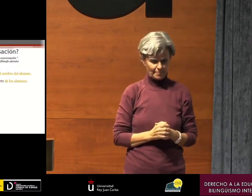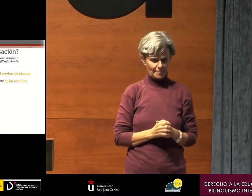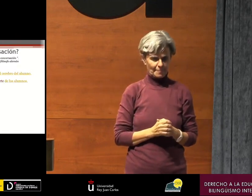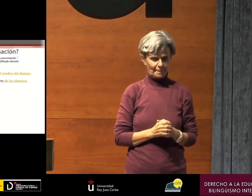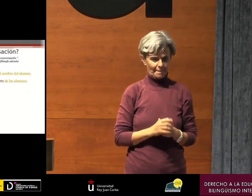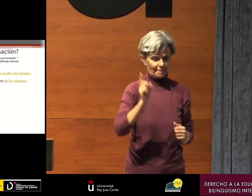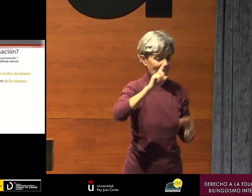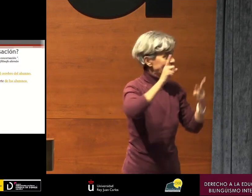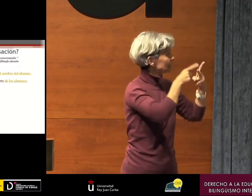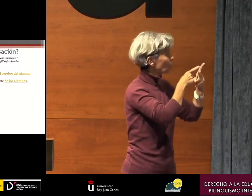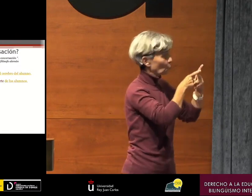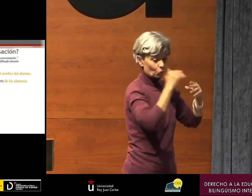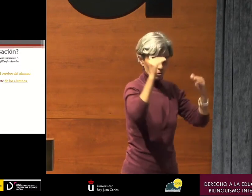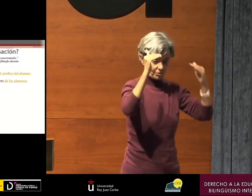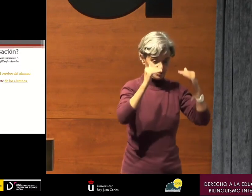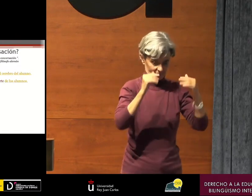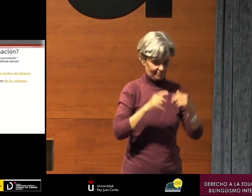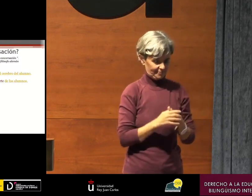alumnado.